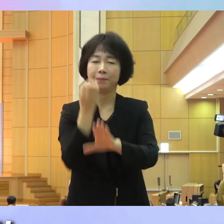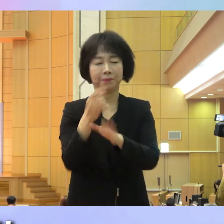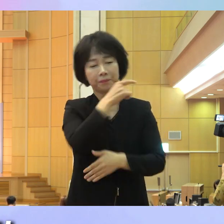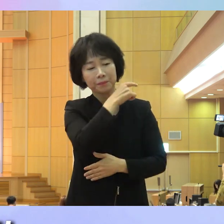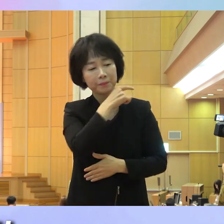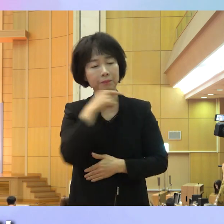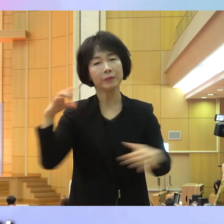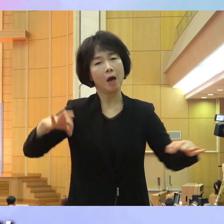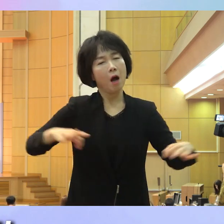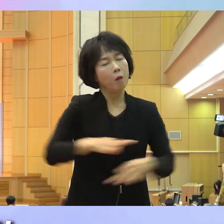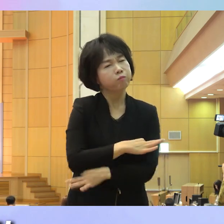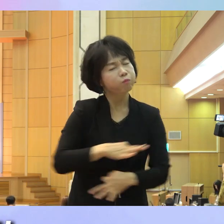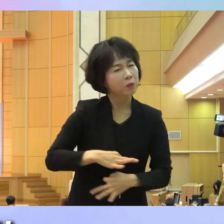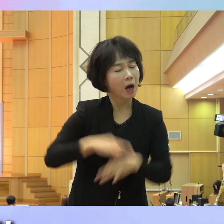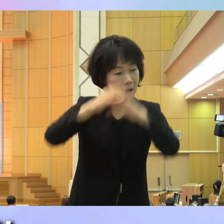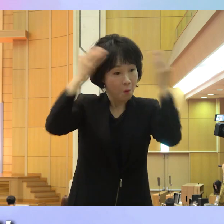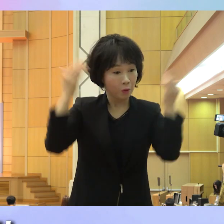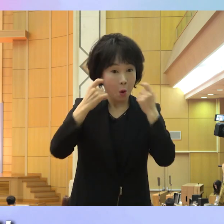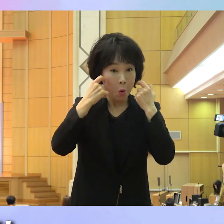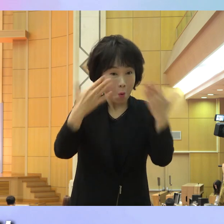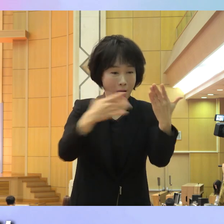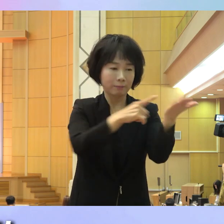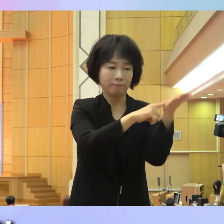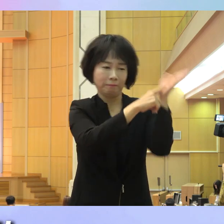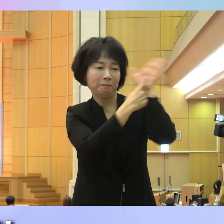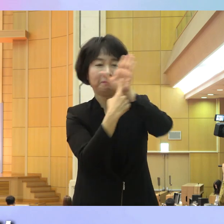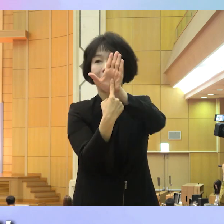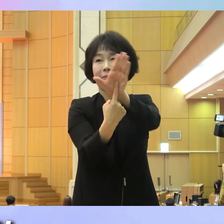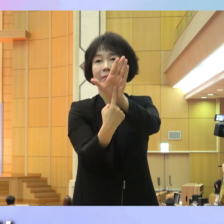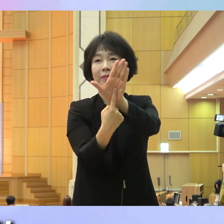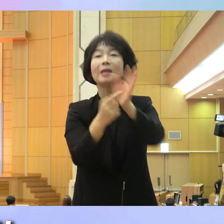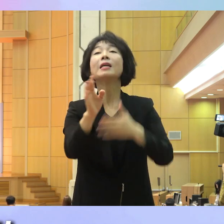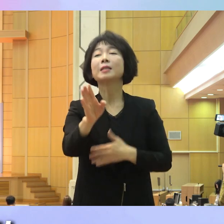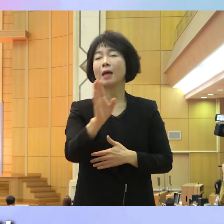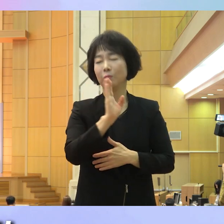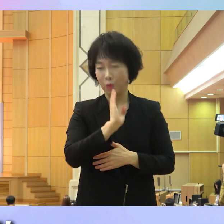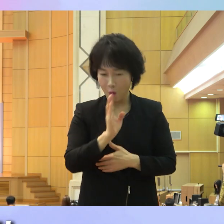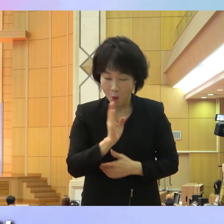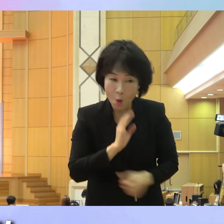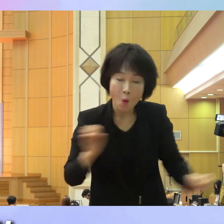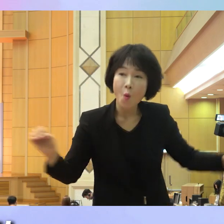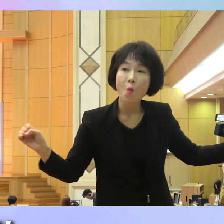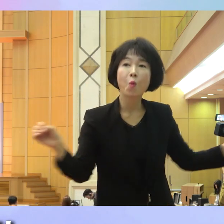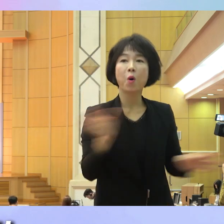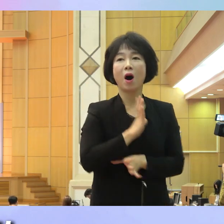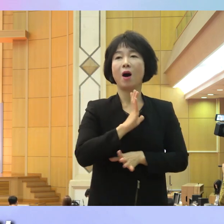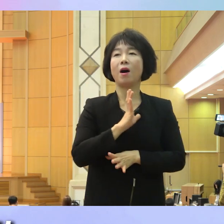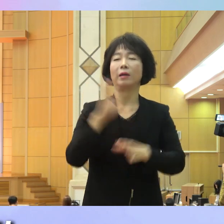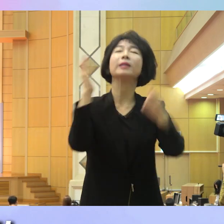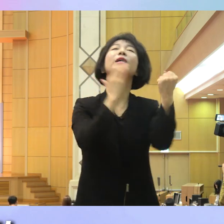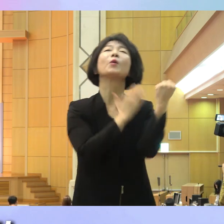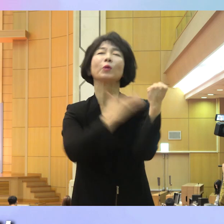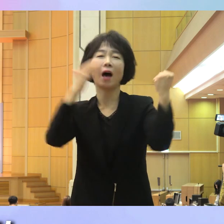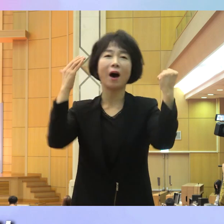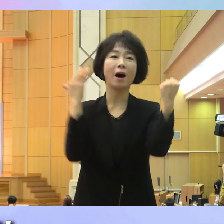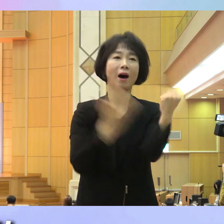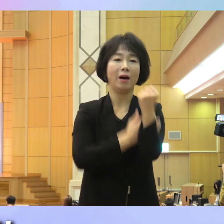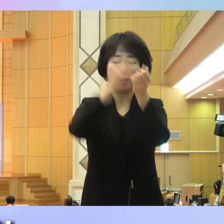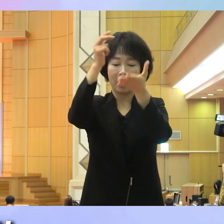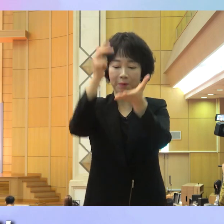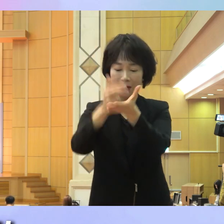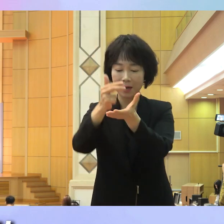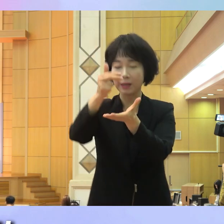보혈, 부정한 모든 것 밝히시니 참 놀라운 능력이로다.